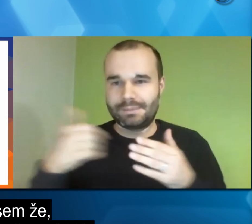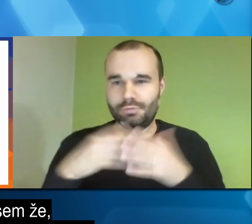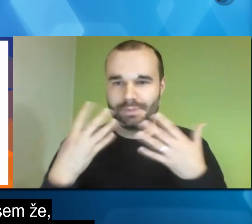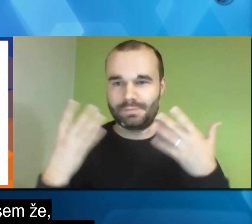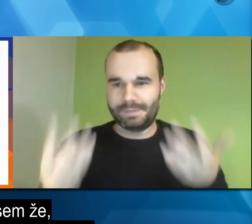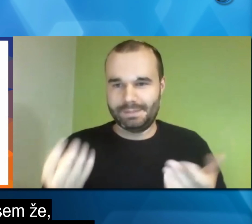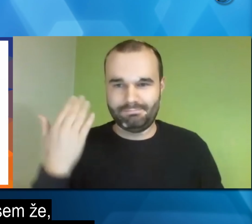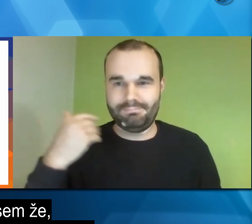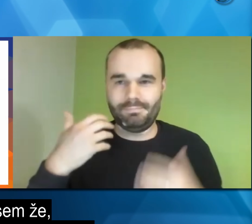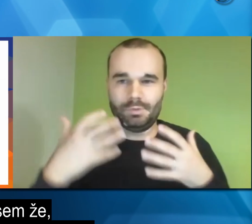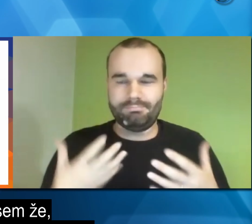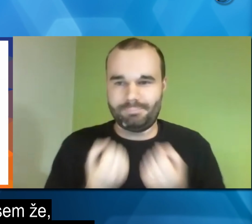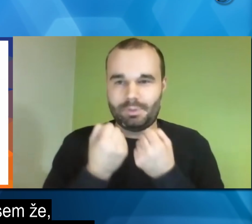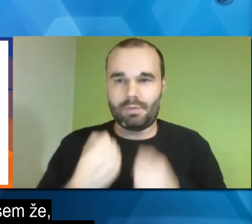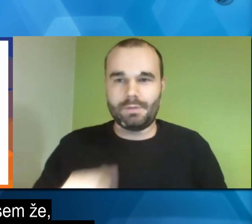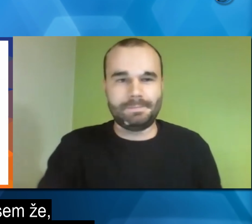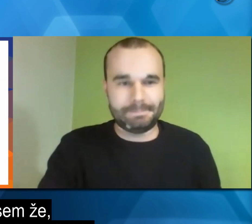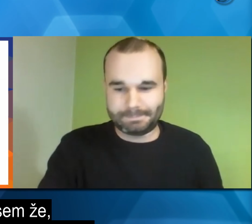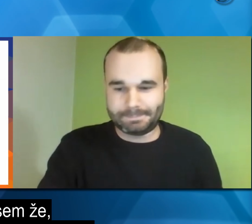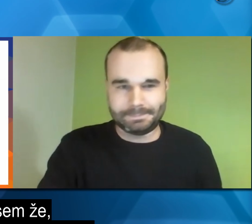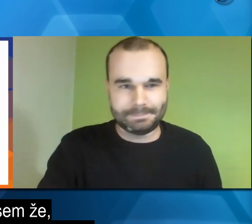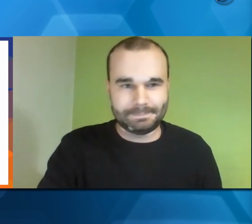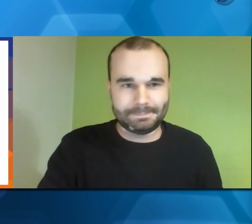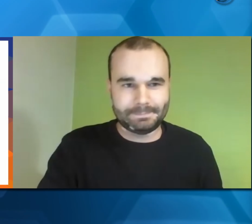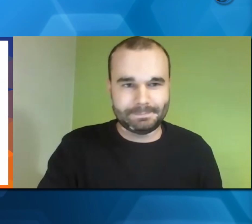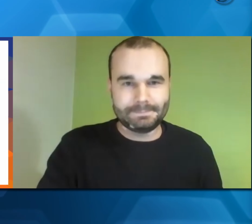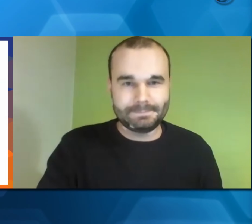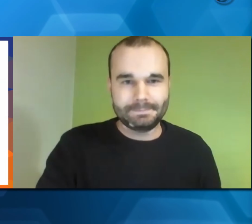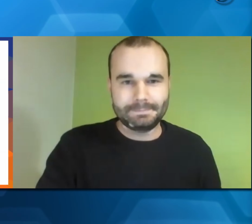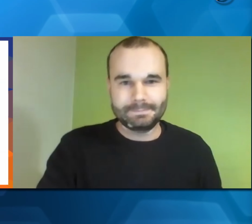Torej, že sem povedal, da je bila ustanovljena leta 1990.